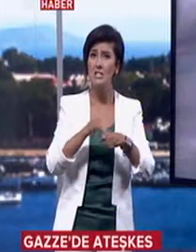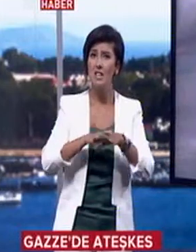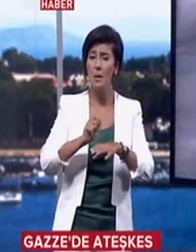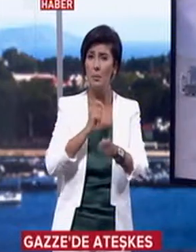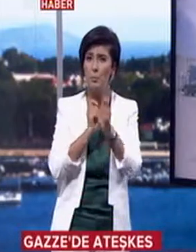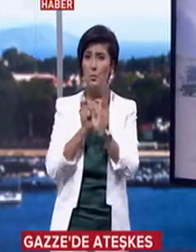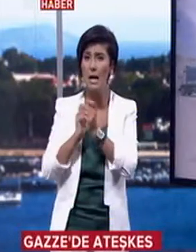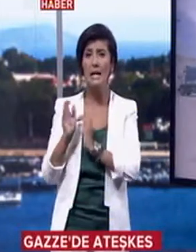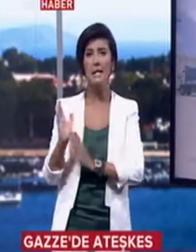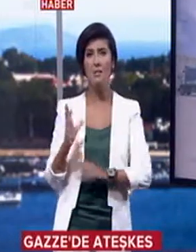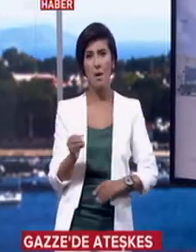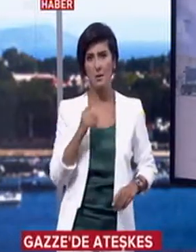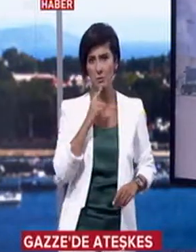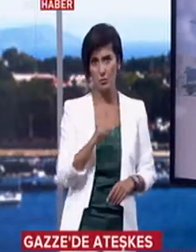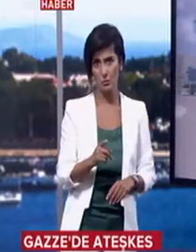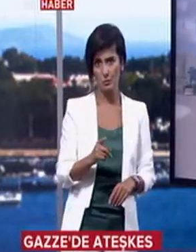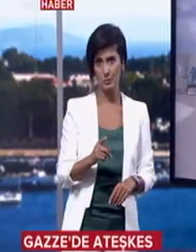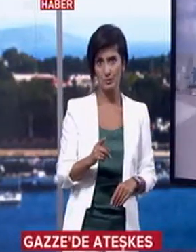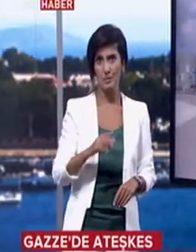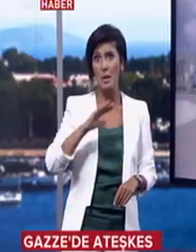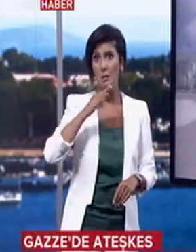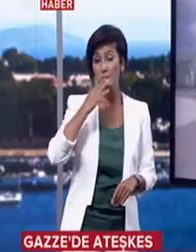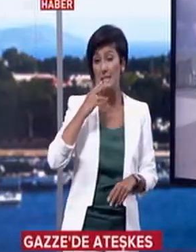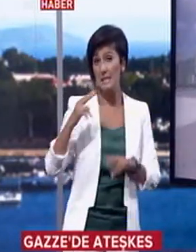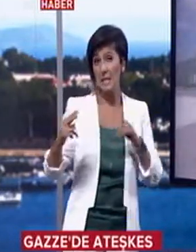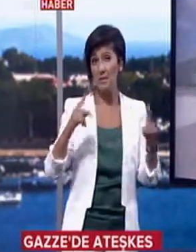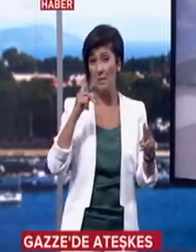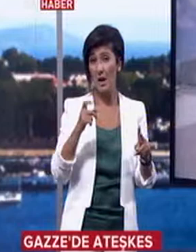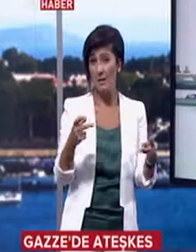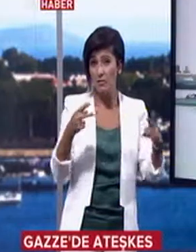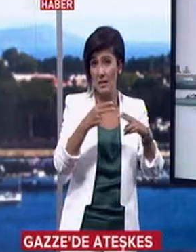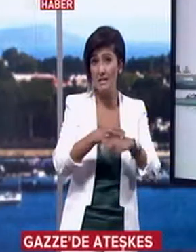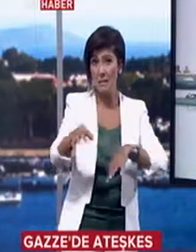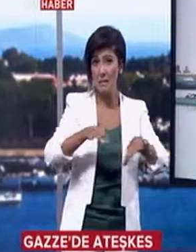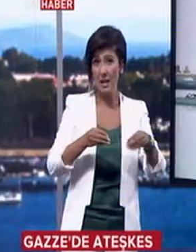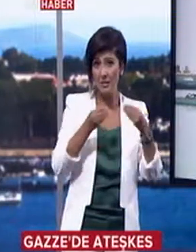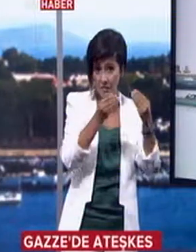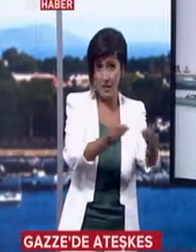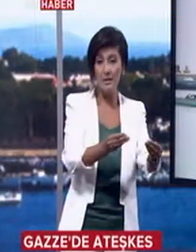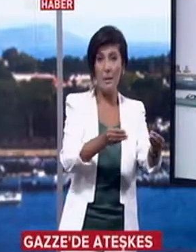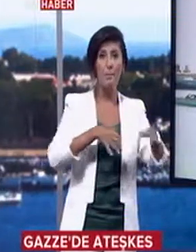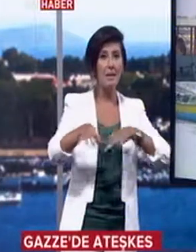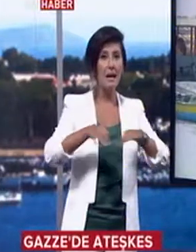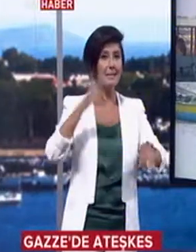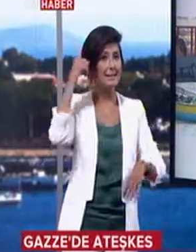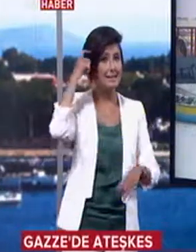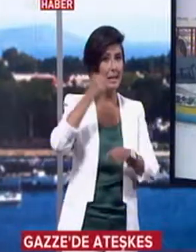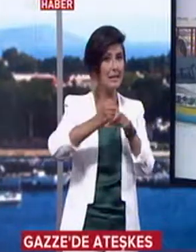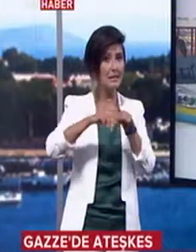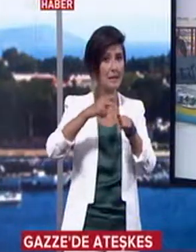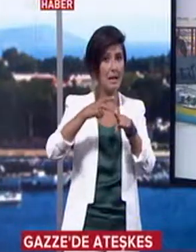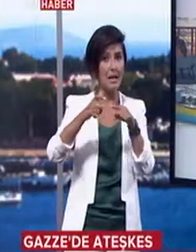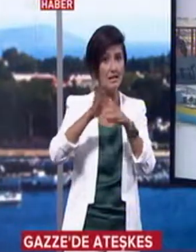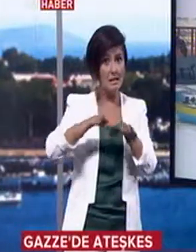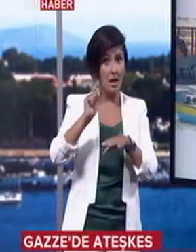için yürütülen müzakereler sürüyor. Mısır tarafları bir ateşkes planı sundu. Planda